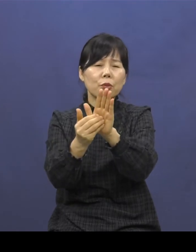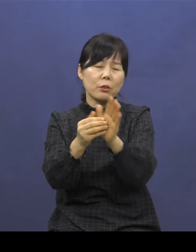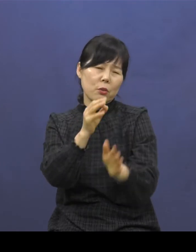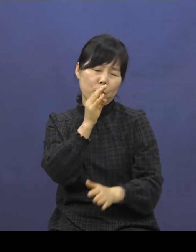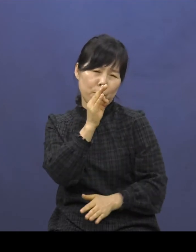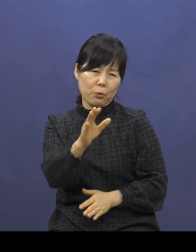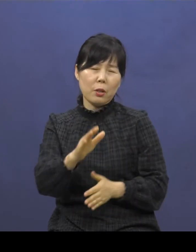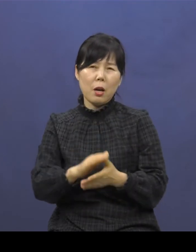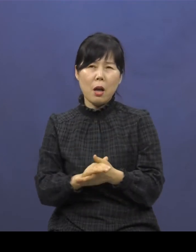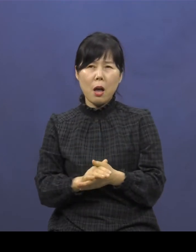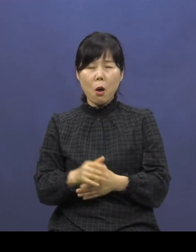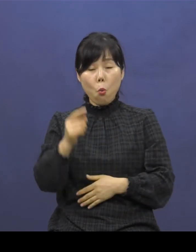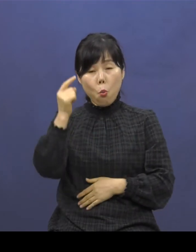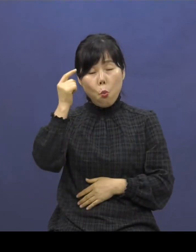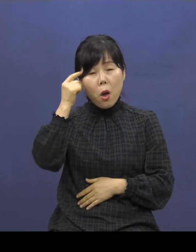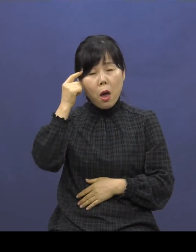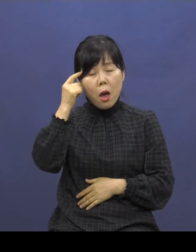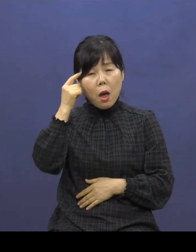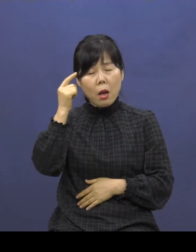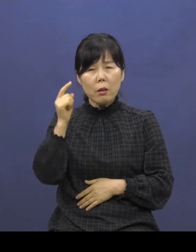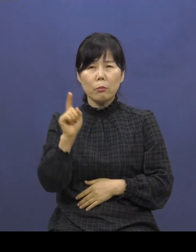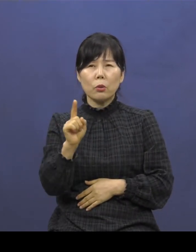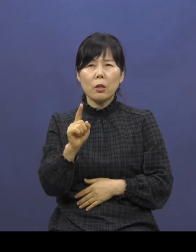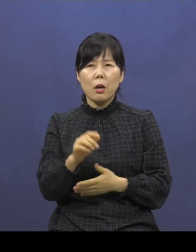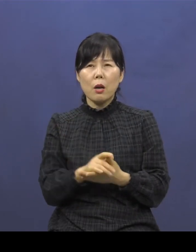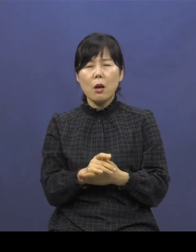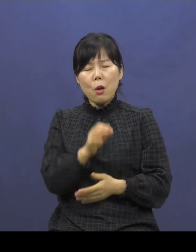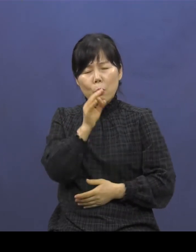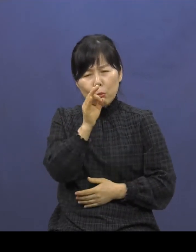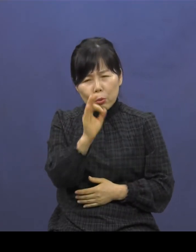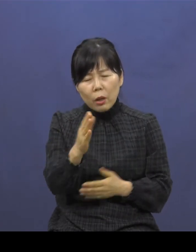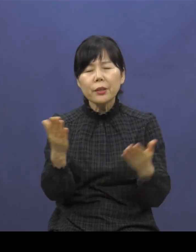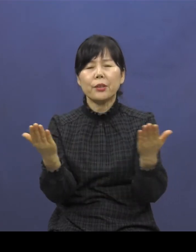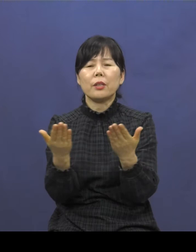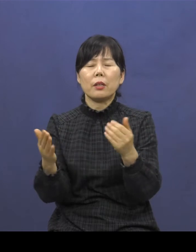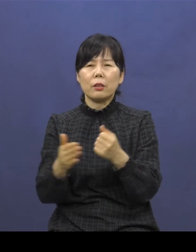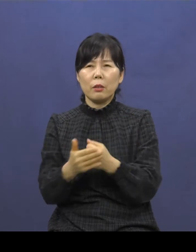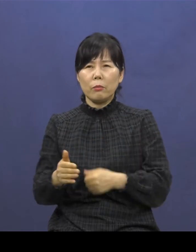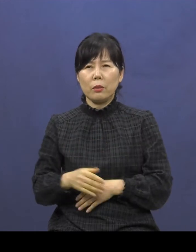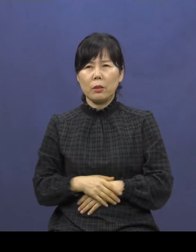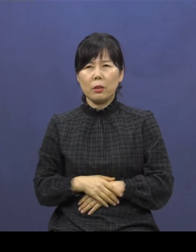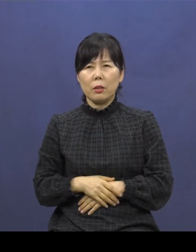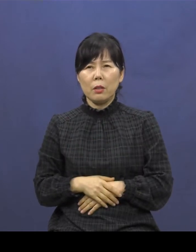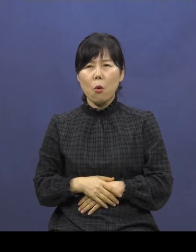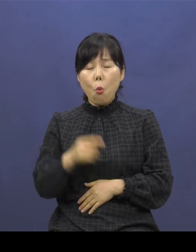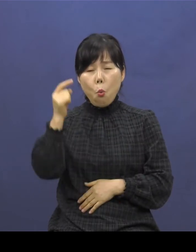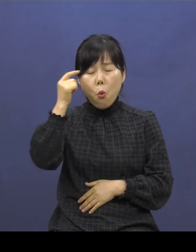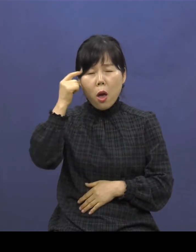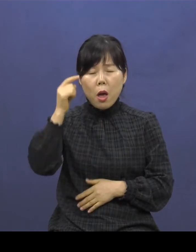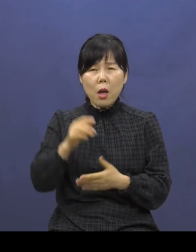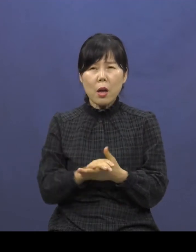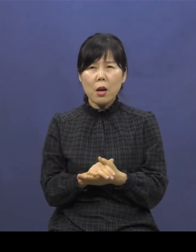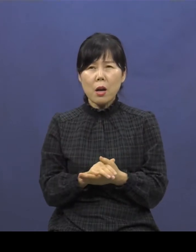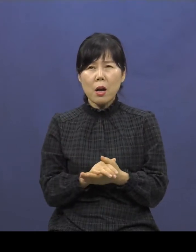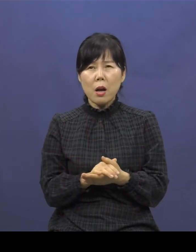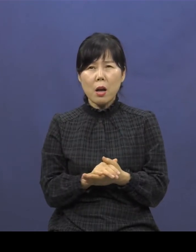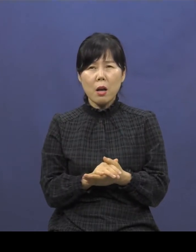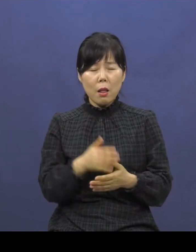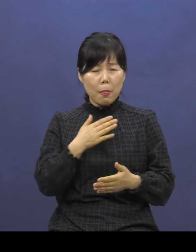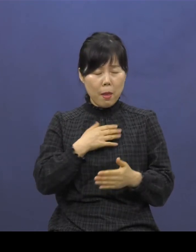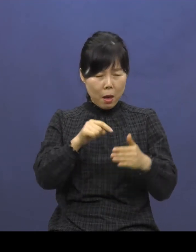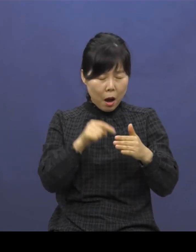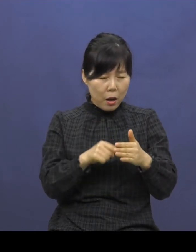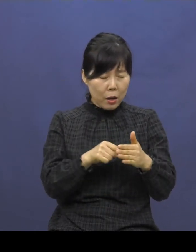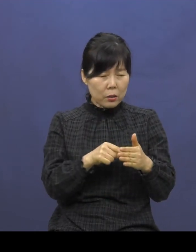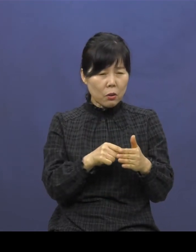않습니다. 왜 막아주시지 않느냐? 이유는 그렇게 할 수가 없어서예요. 왜냐하면요, 만약에